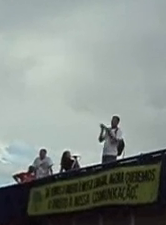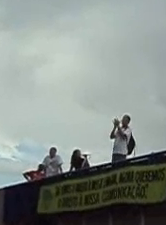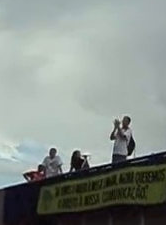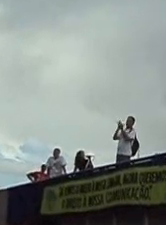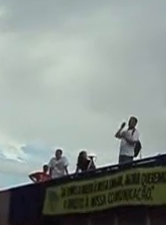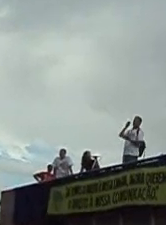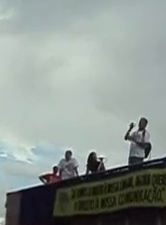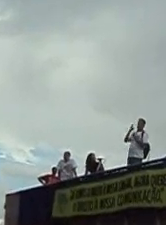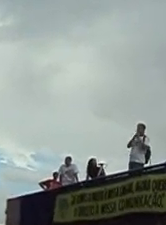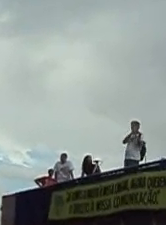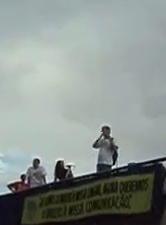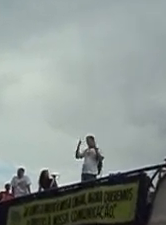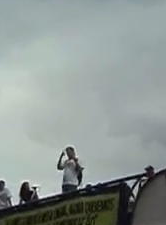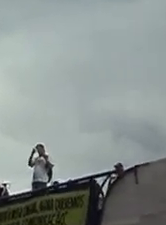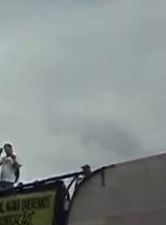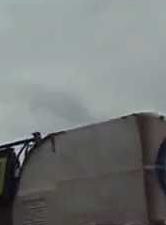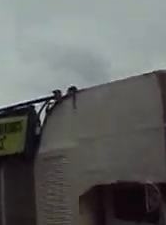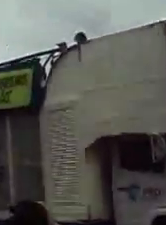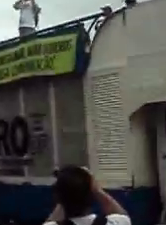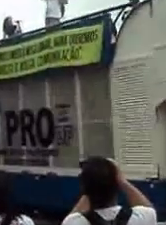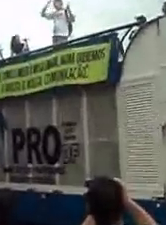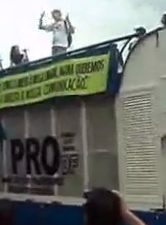Brasília ter contato com o MEC